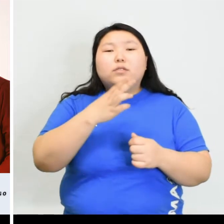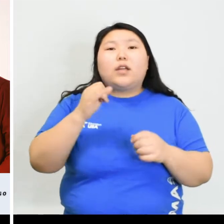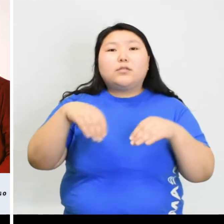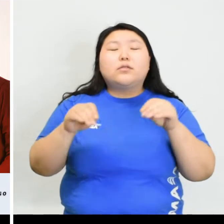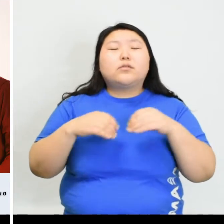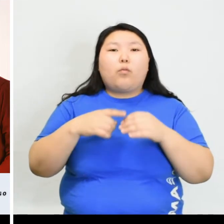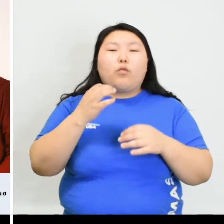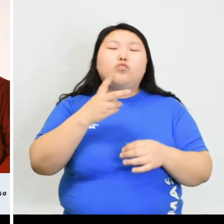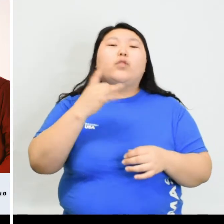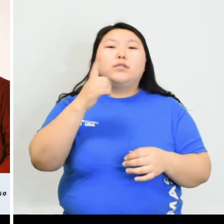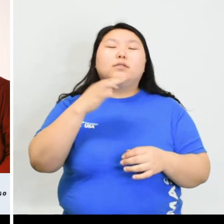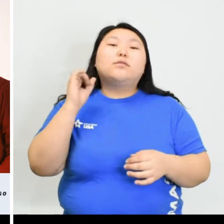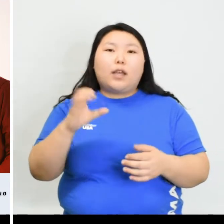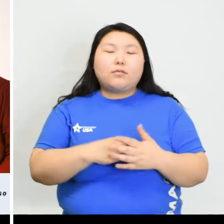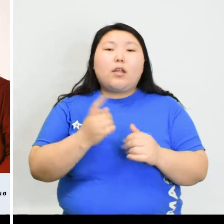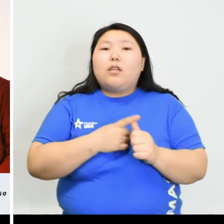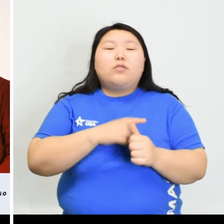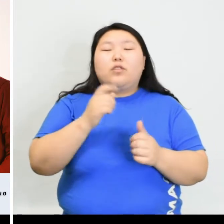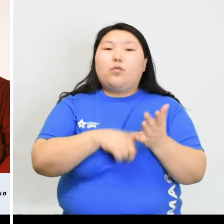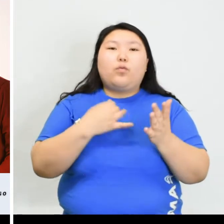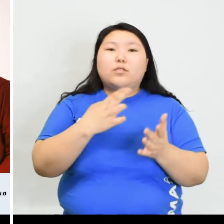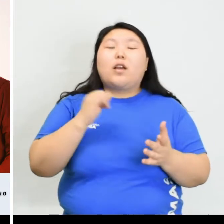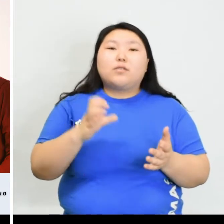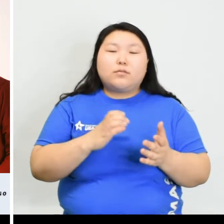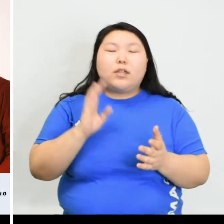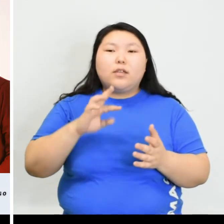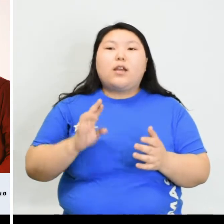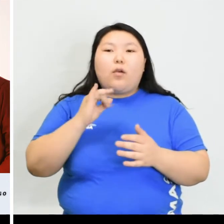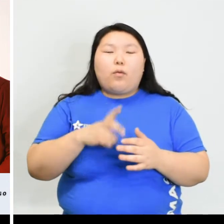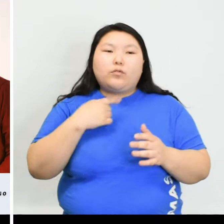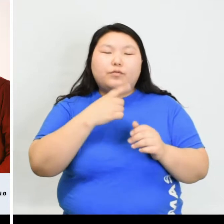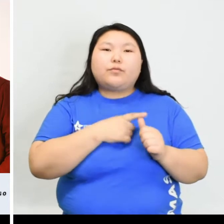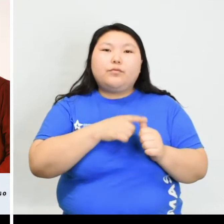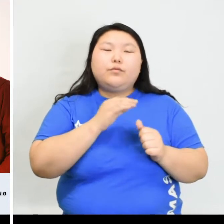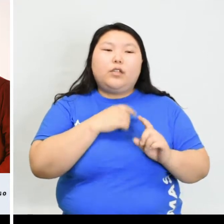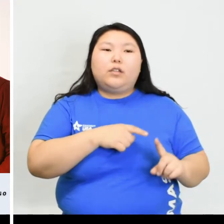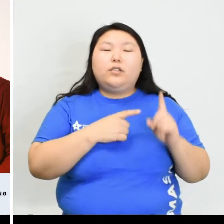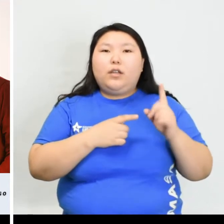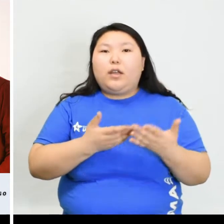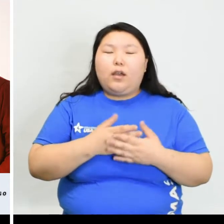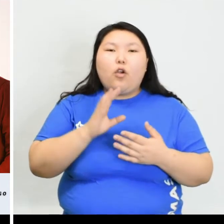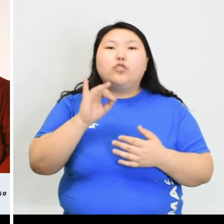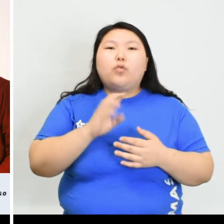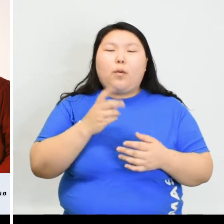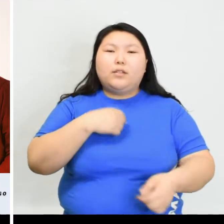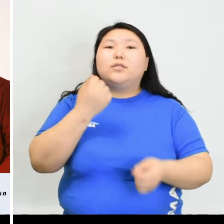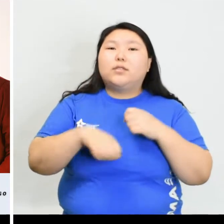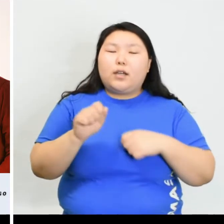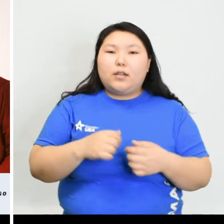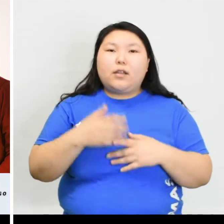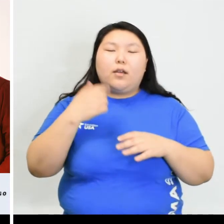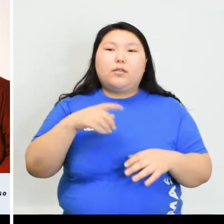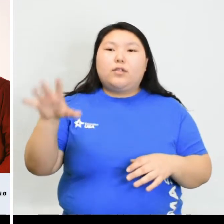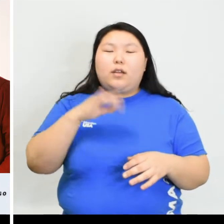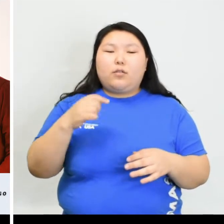чинь зүгээр л нэг цаас л байхгүй. Хин ч хэрэггүй цаас ягаад гэвэл хин ч тэр нөгөө юма зараад та